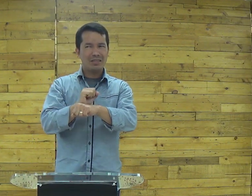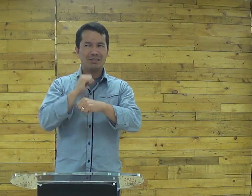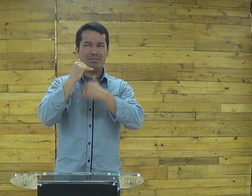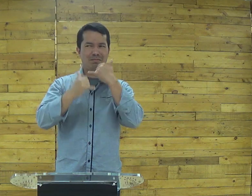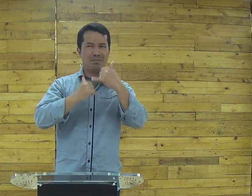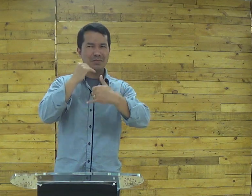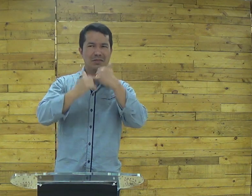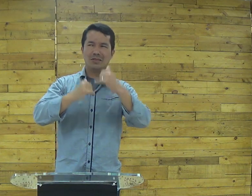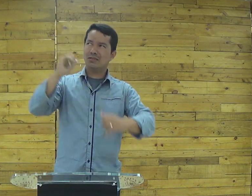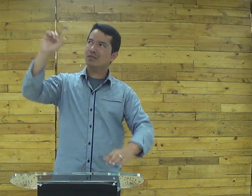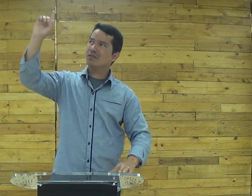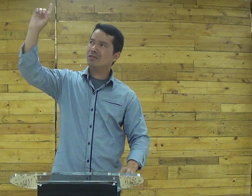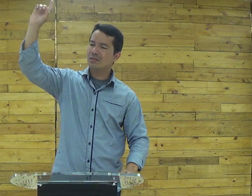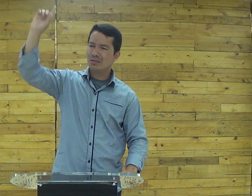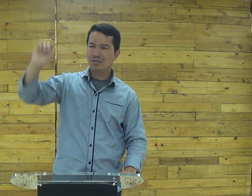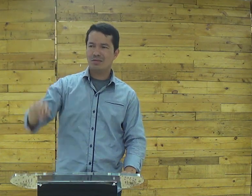Pare de brincar com Deus.